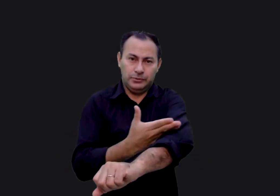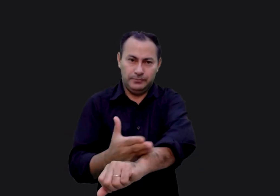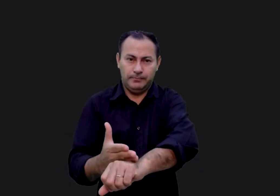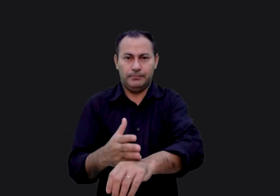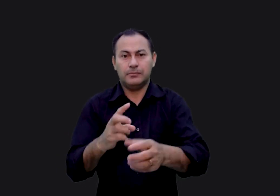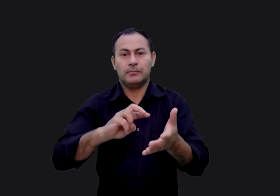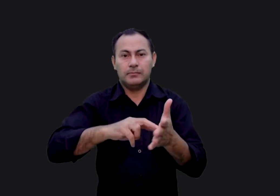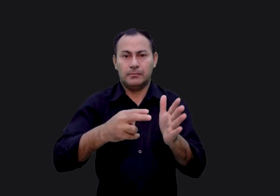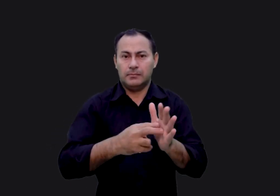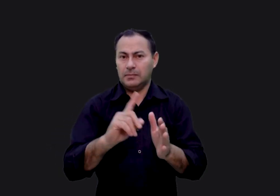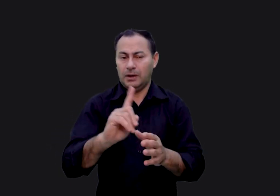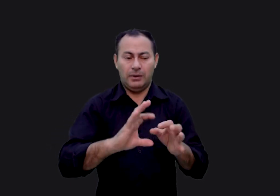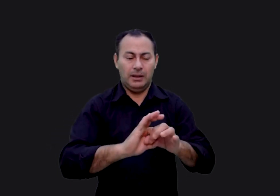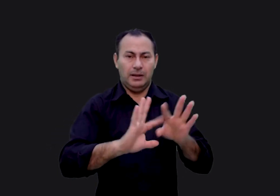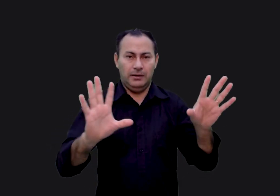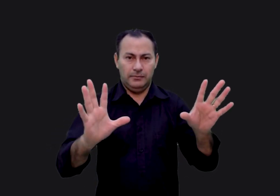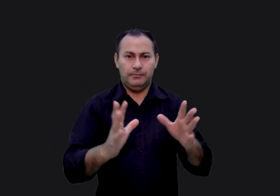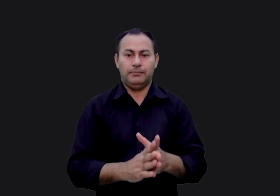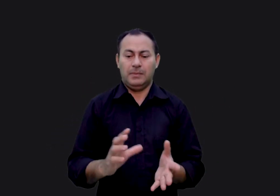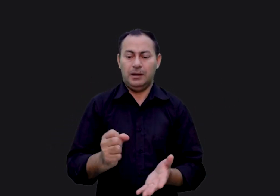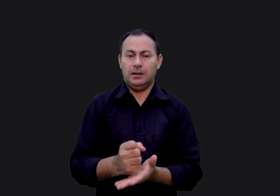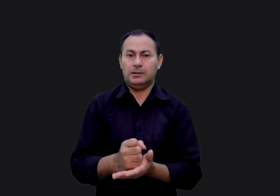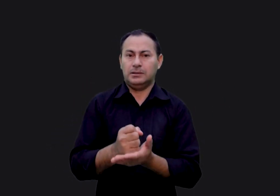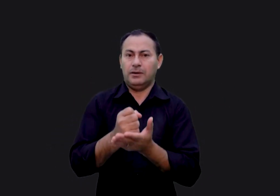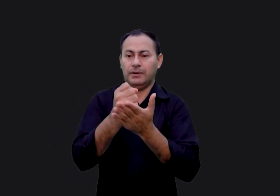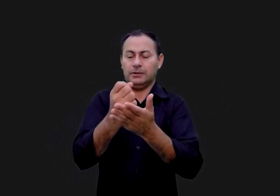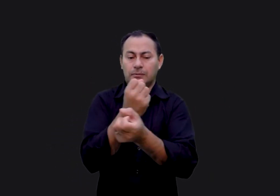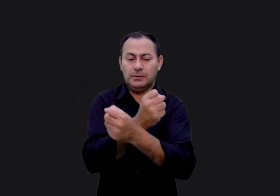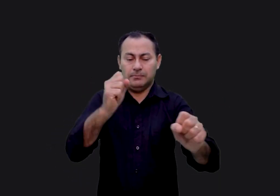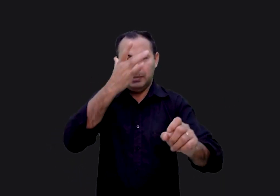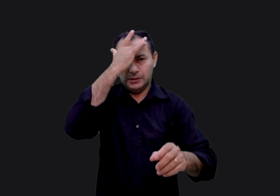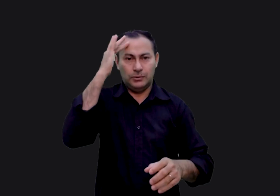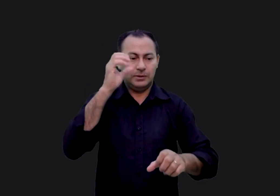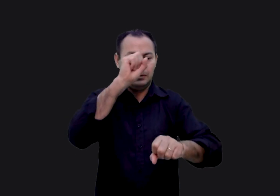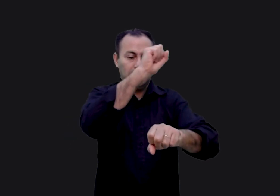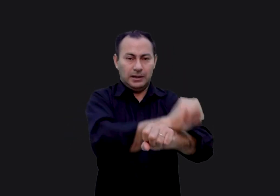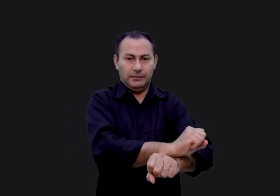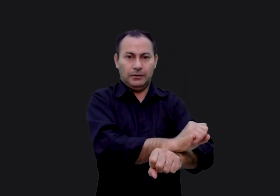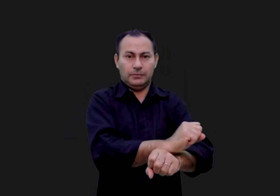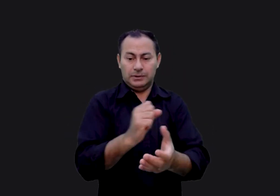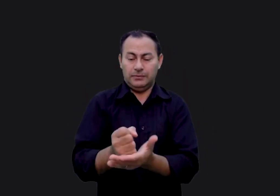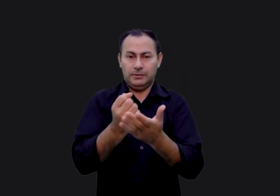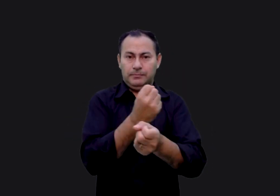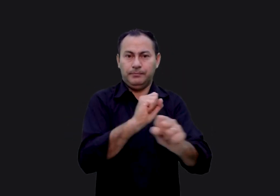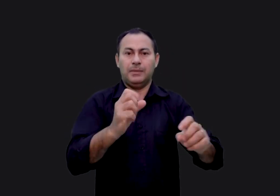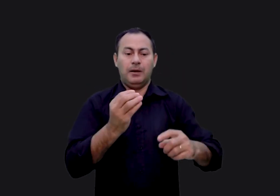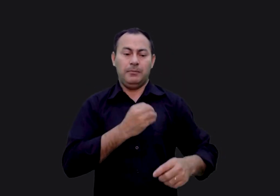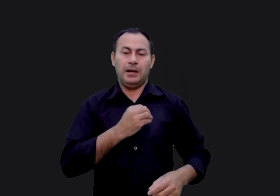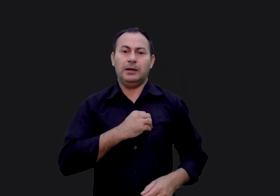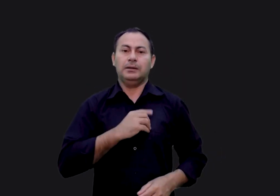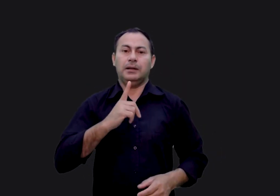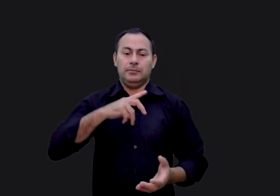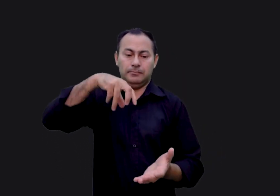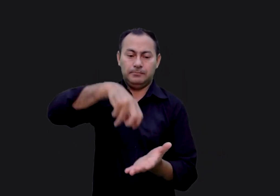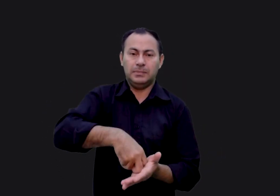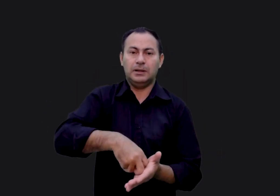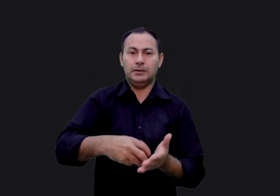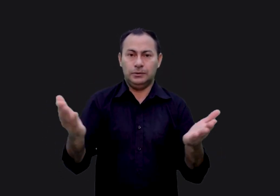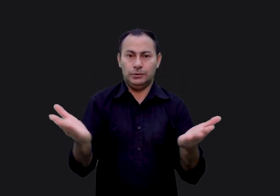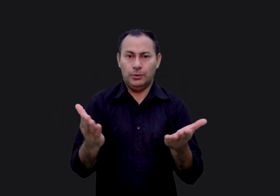hábitos. Isso quer dizer que não são livres. A salvação liberta as pessoas de sua escravidão. O pecado, portanto, tem seu castigo